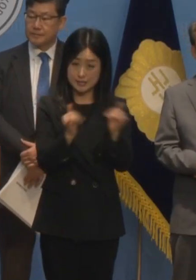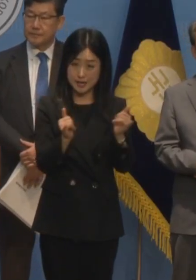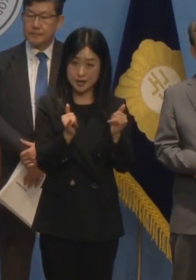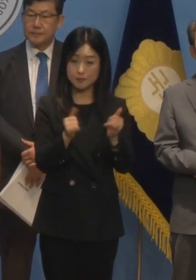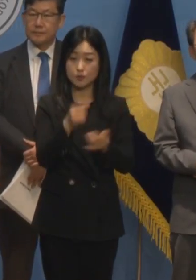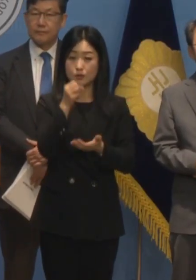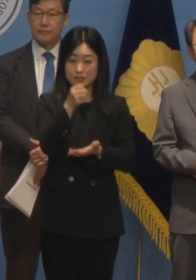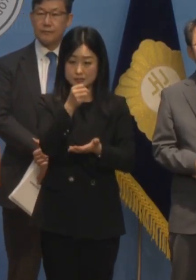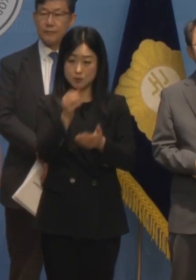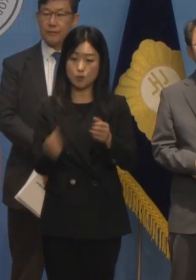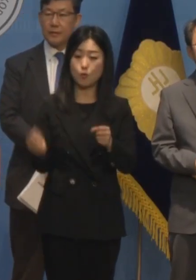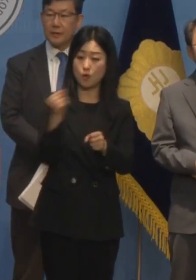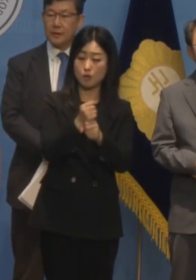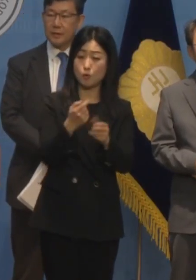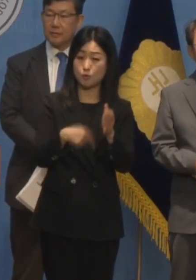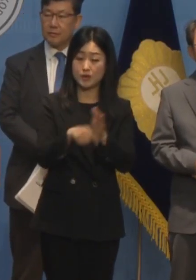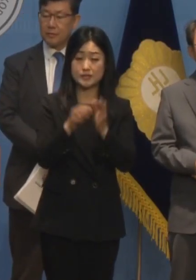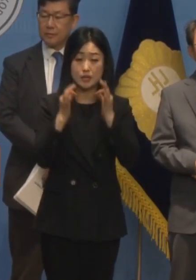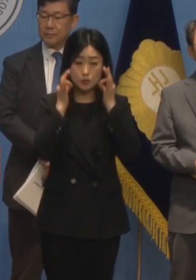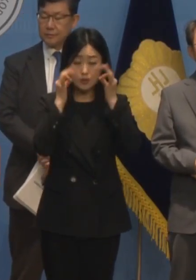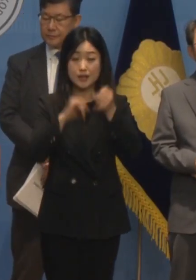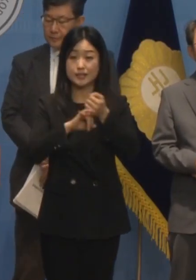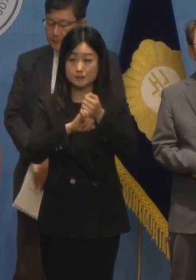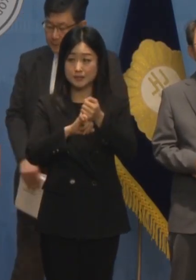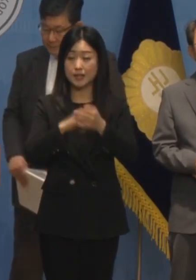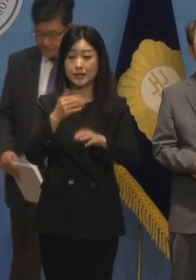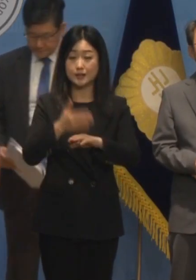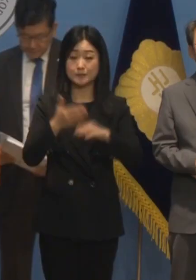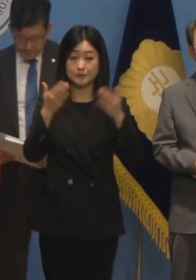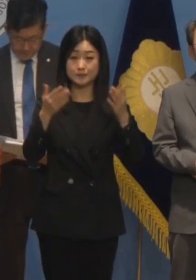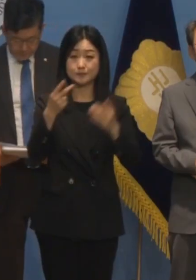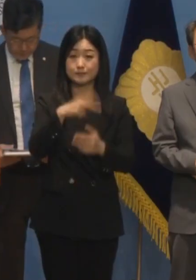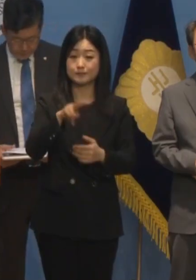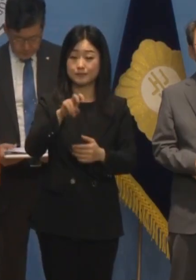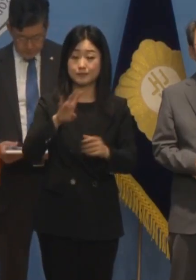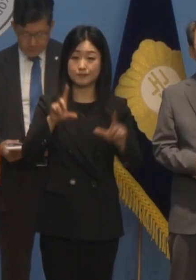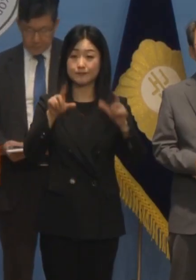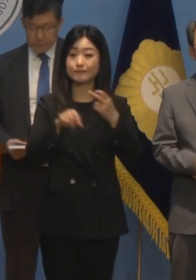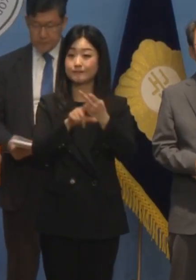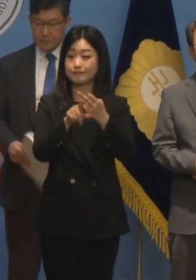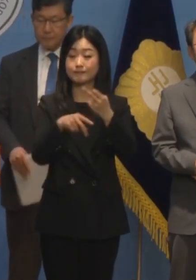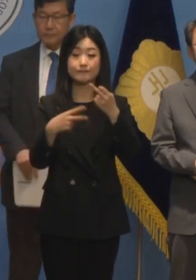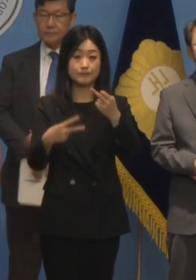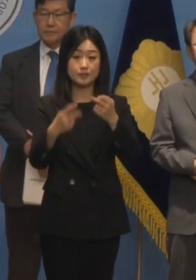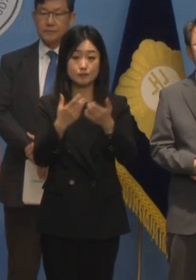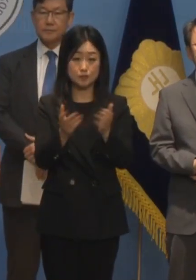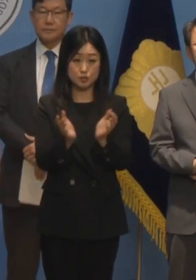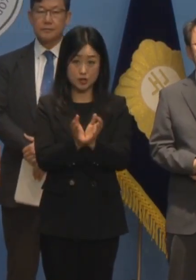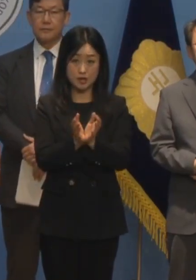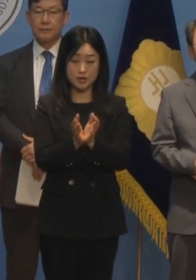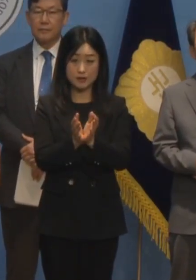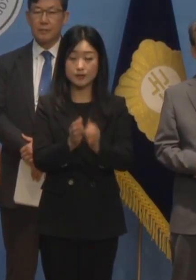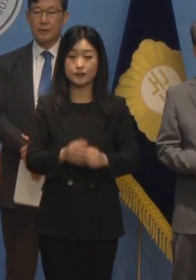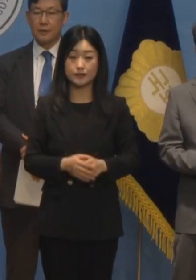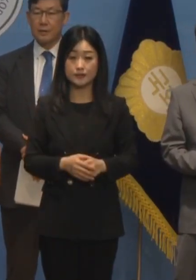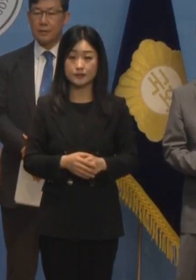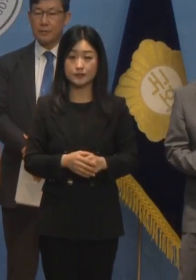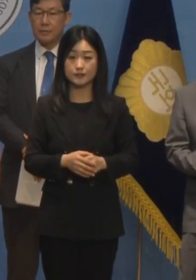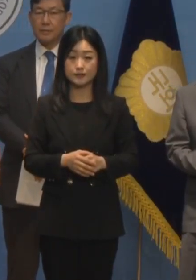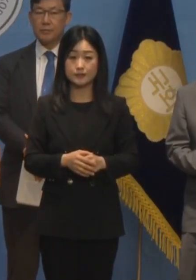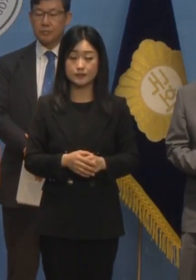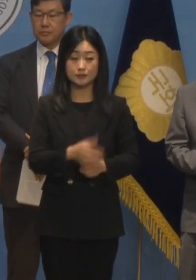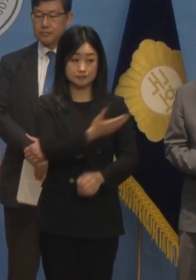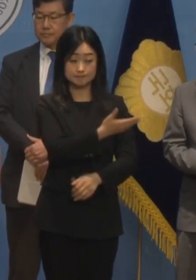위해 최선을 다하겠습니다. 감사합니다. 2024년 12월 2일 더불어민주당 국장부활 TF